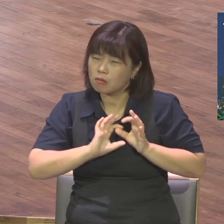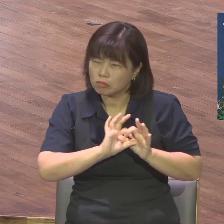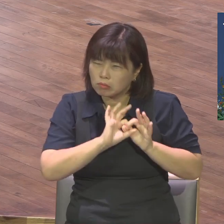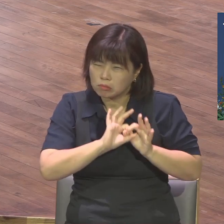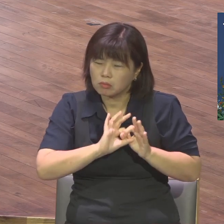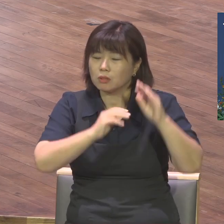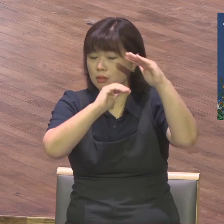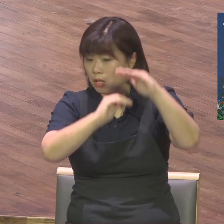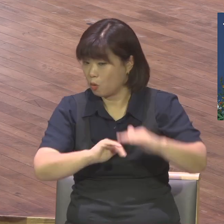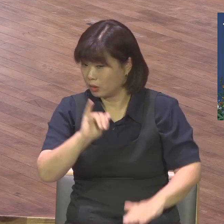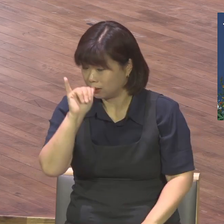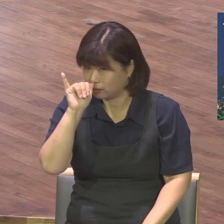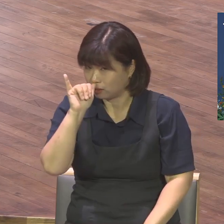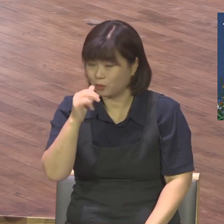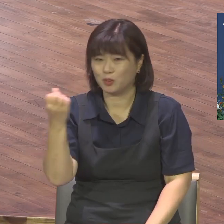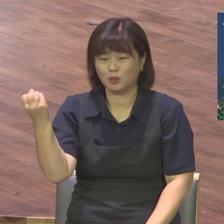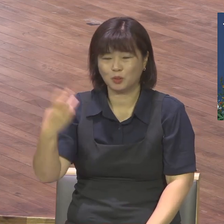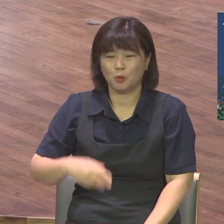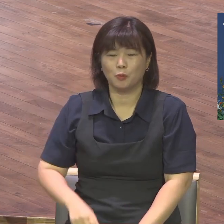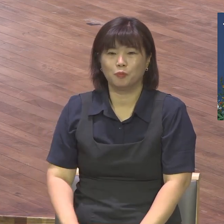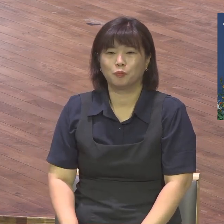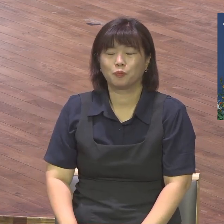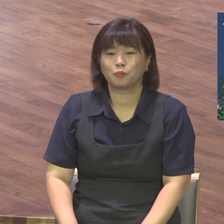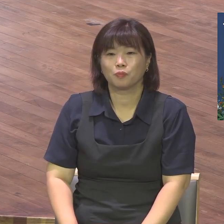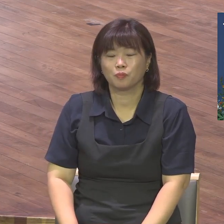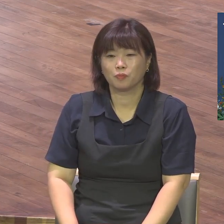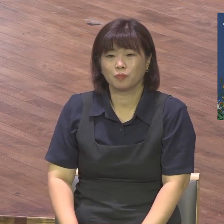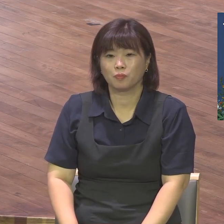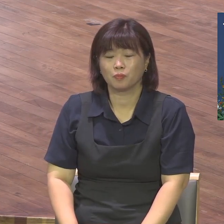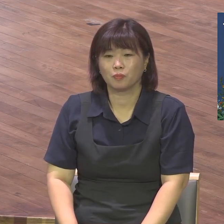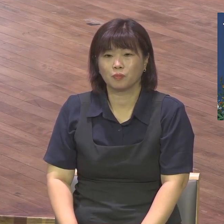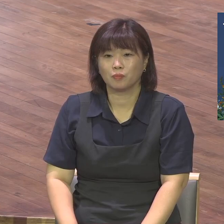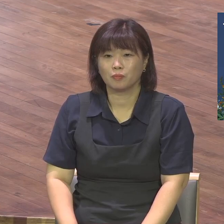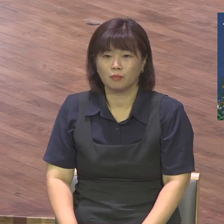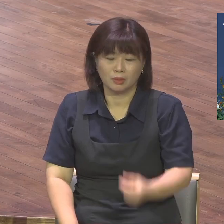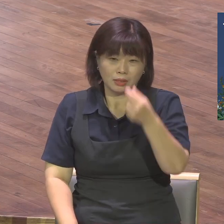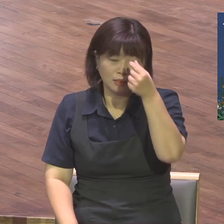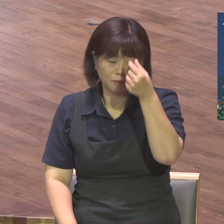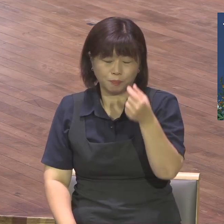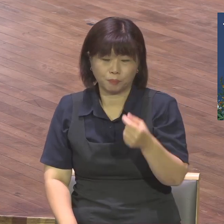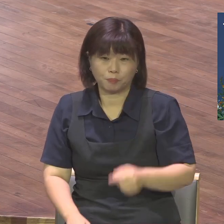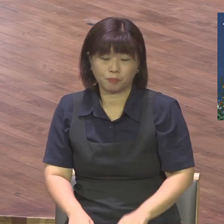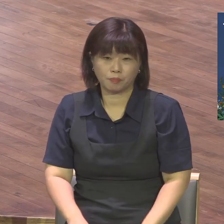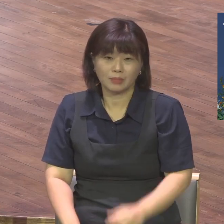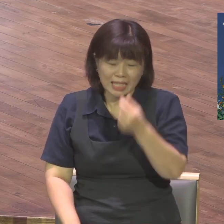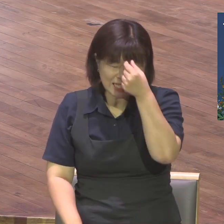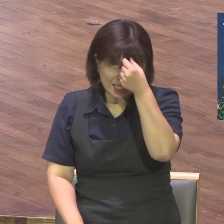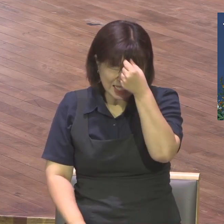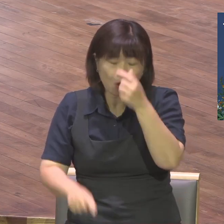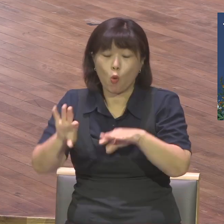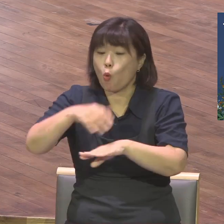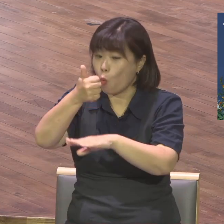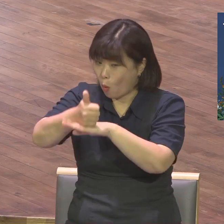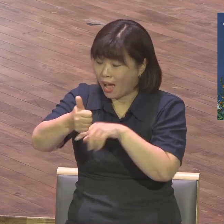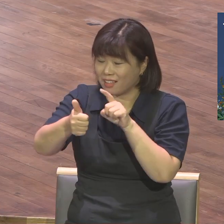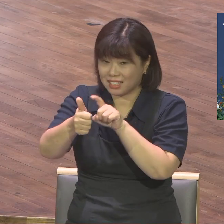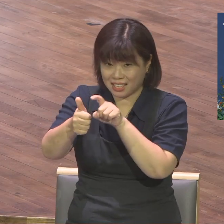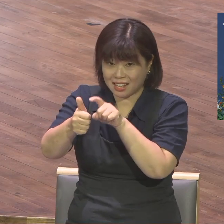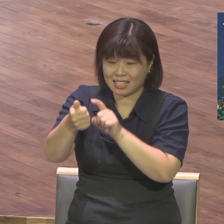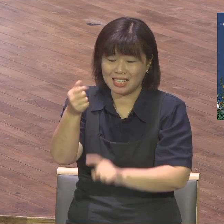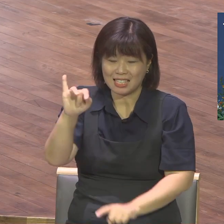위기에서 구했던 히스기야처럼 되기를 바라는 마음으로 그렇게 왕들에게 헌정을 한